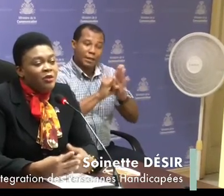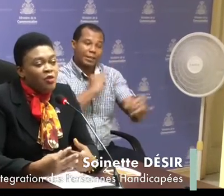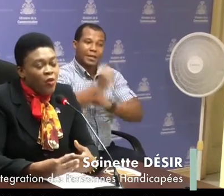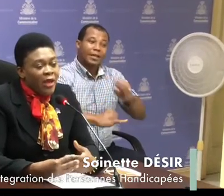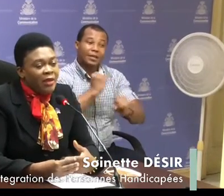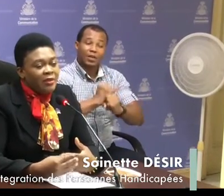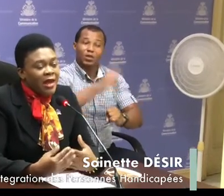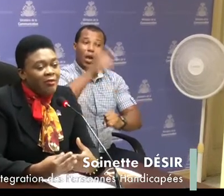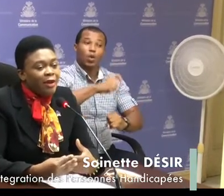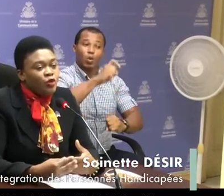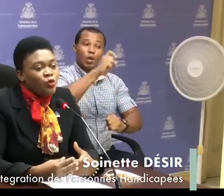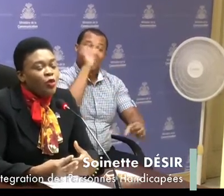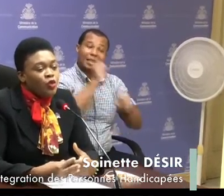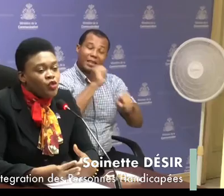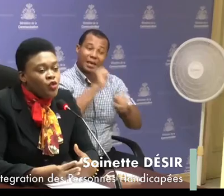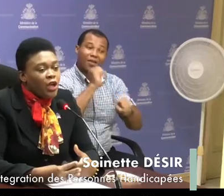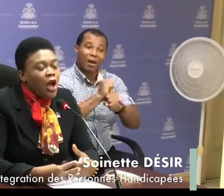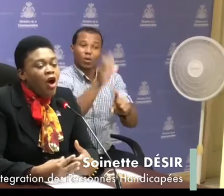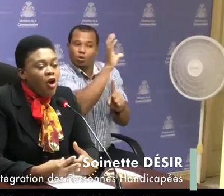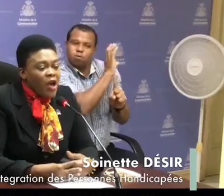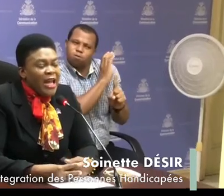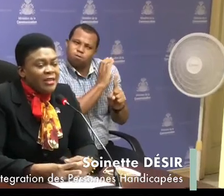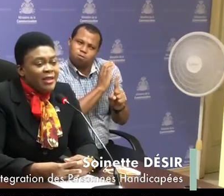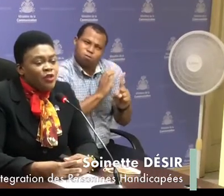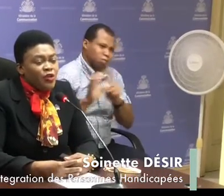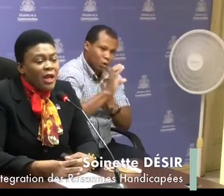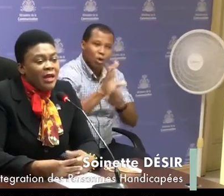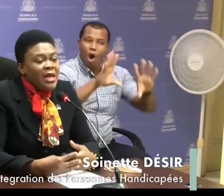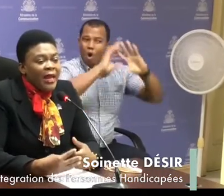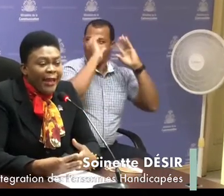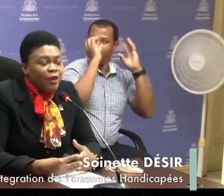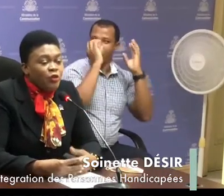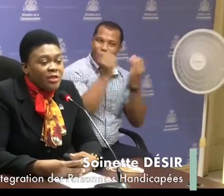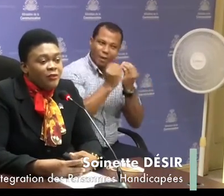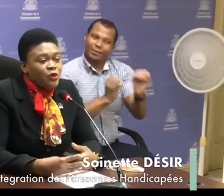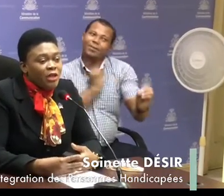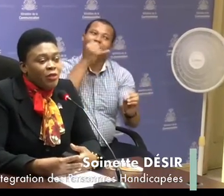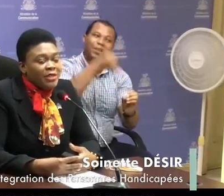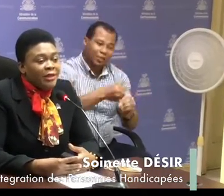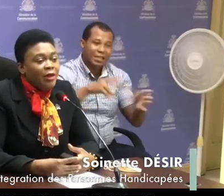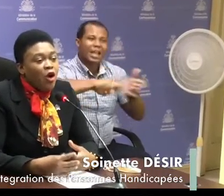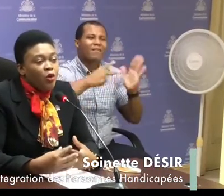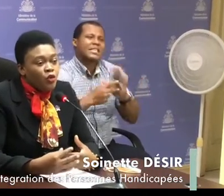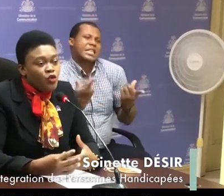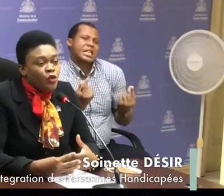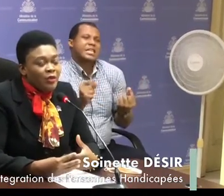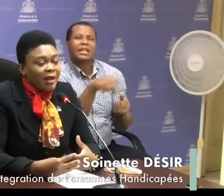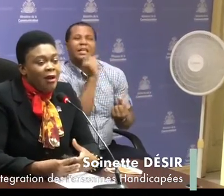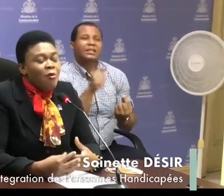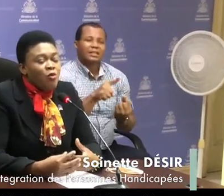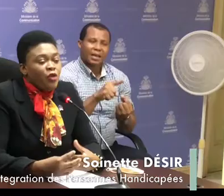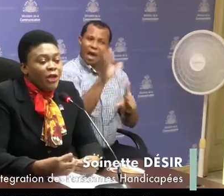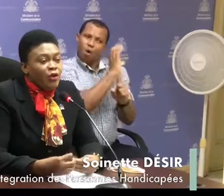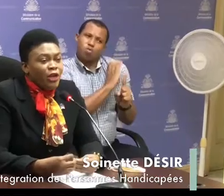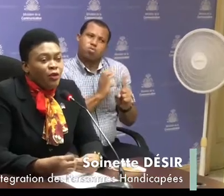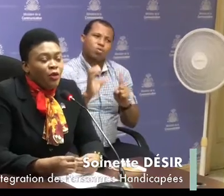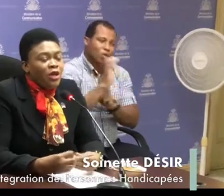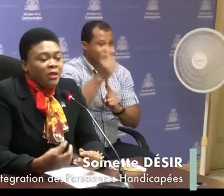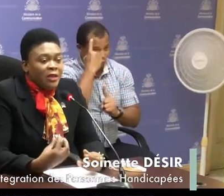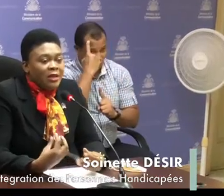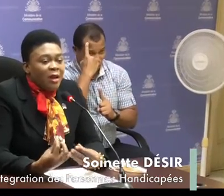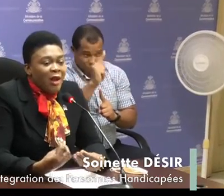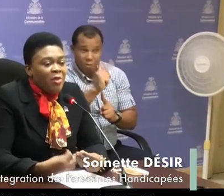internationale doit travailler sur culture organisationnelle inclusive. Ce qui veut dire qu'il y a une culture de ça pour que qu'on est